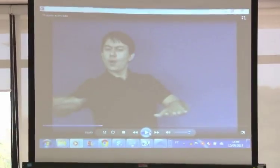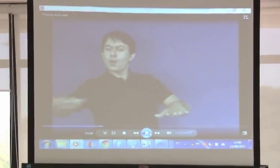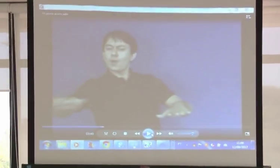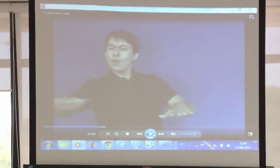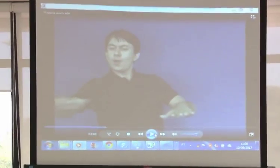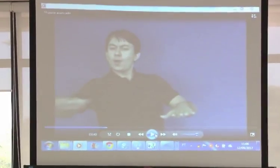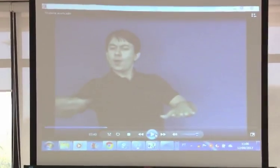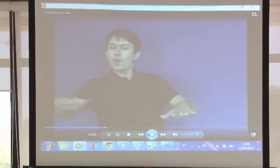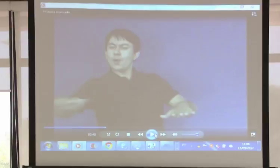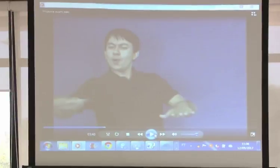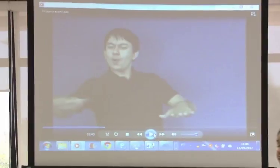expressões quando...